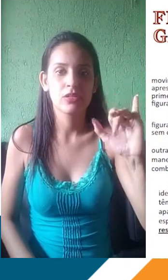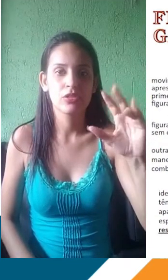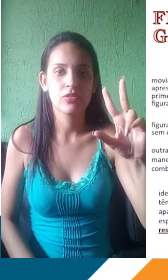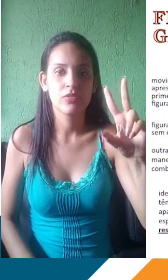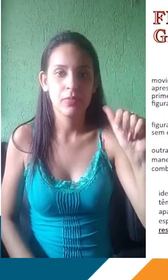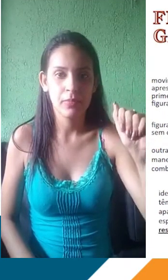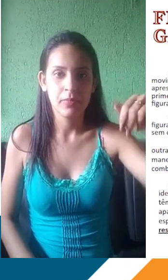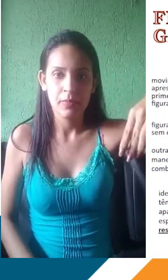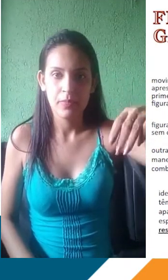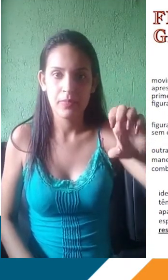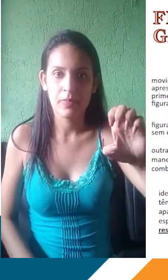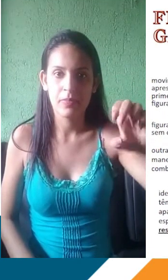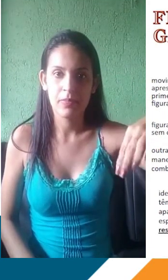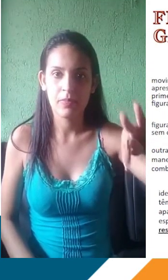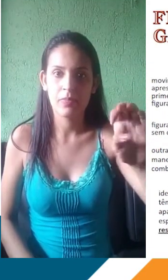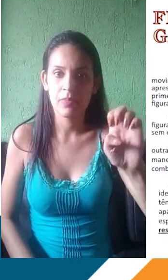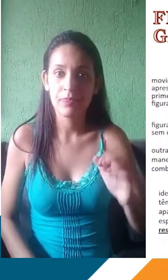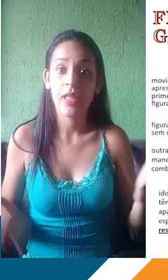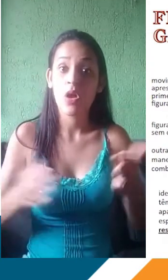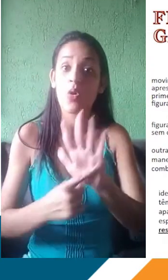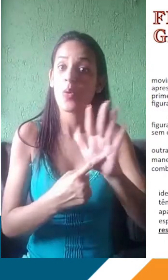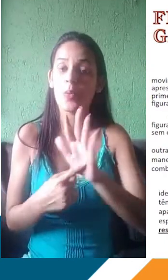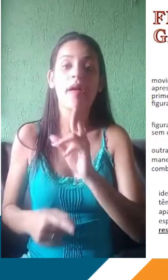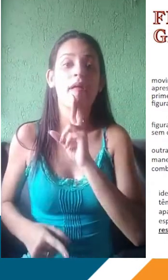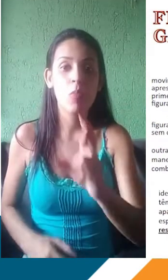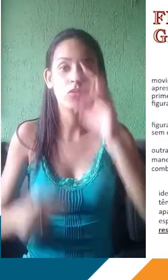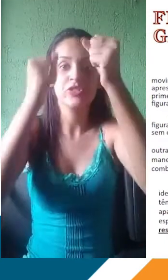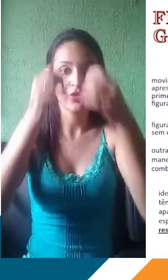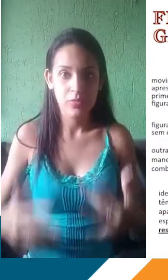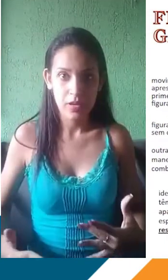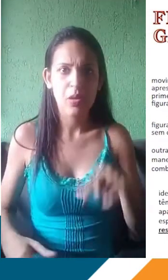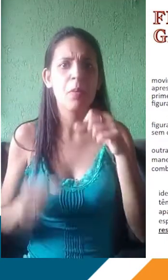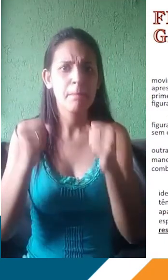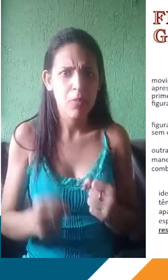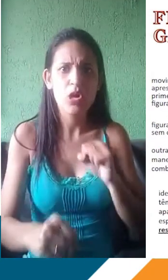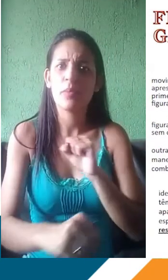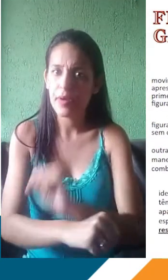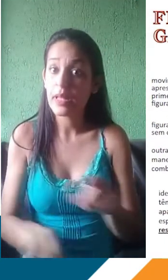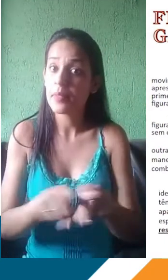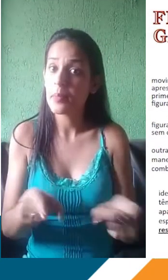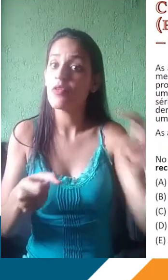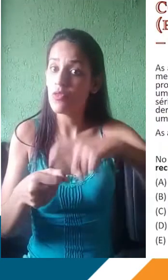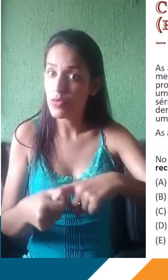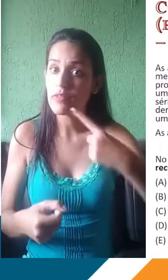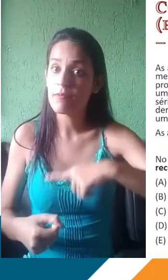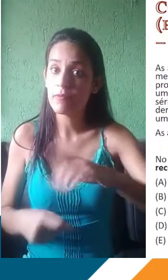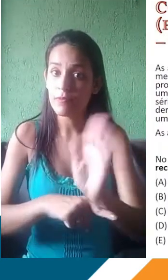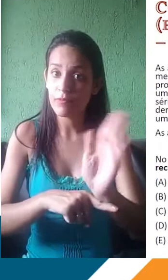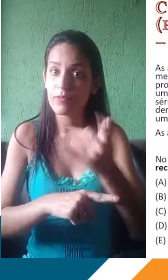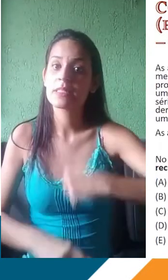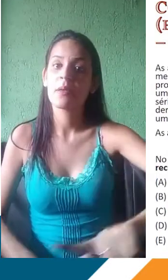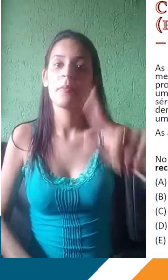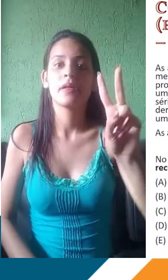gabarito comentado. Você pode também retornar ao vídeo 2, semana 2, sobre figuras de